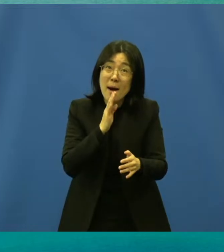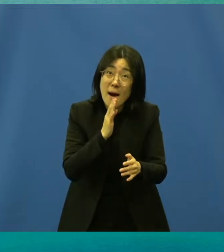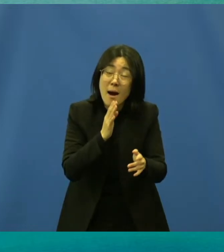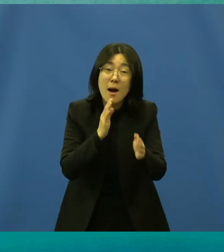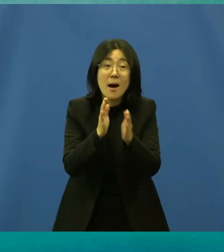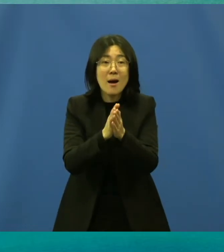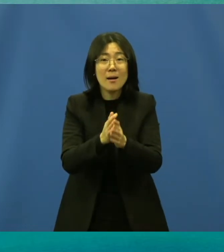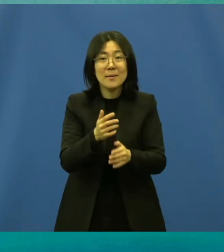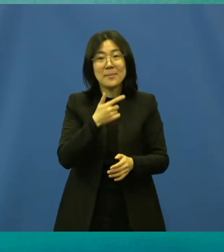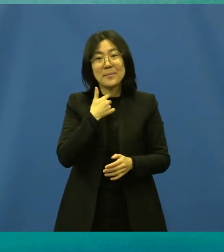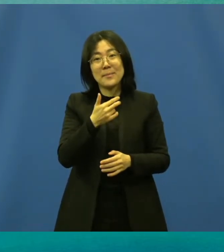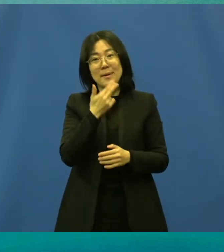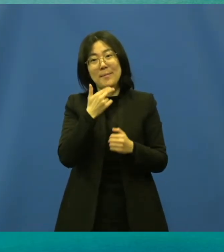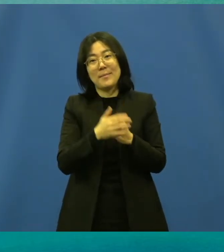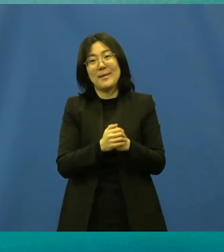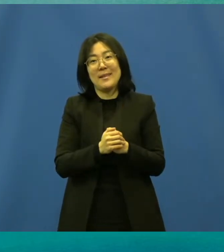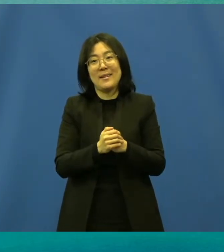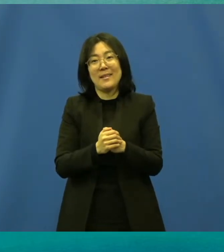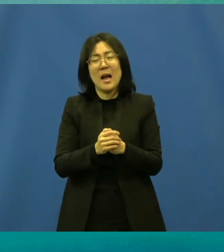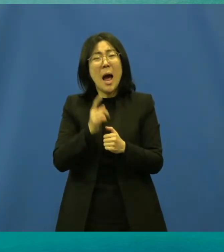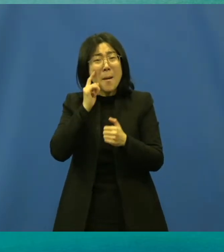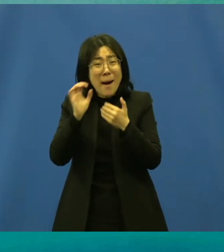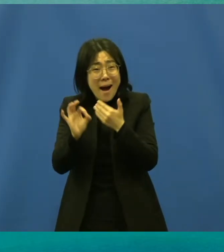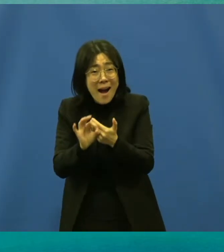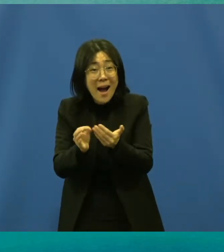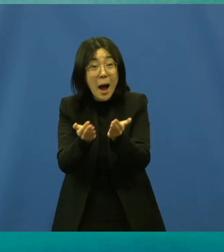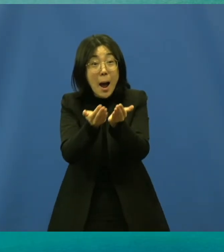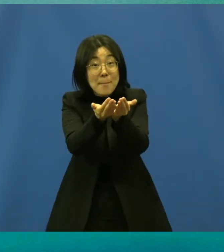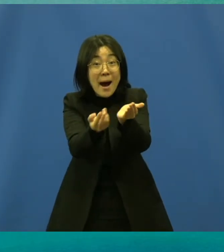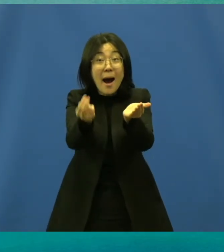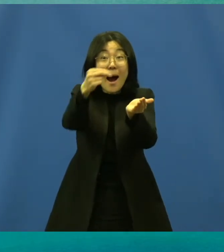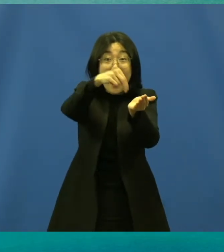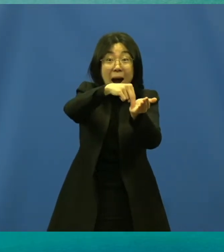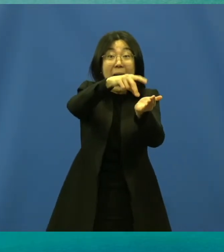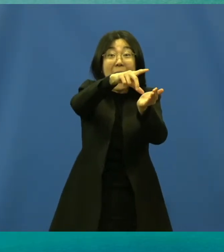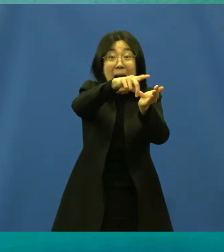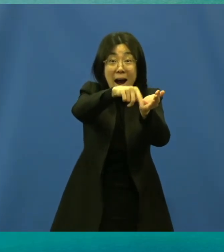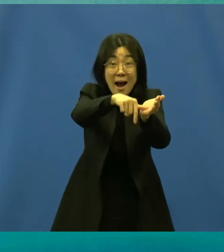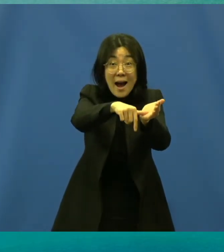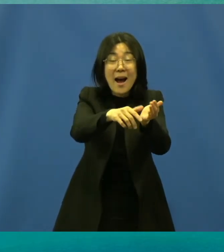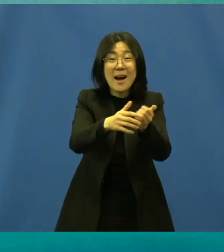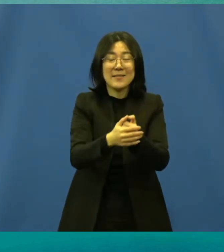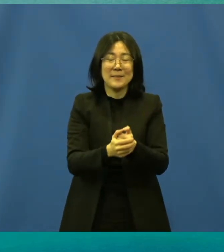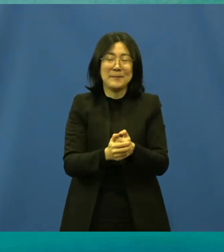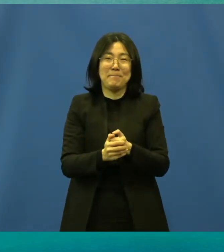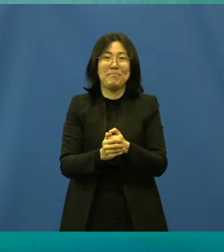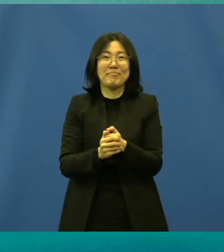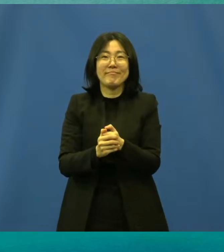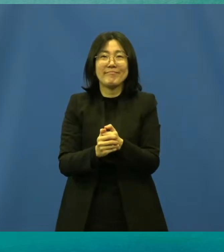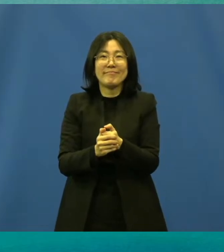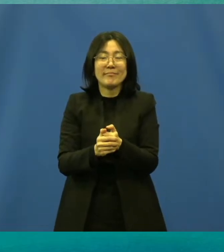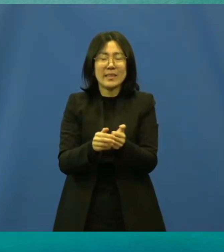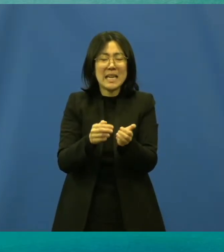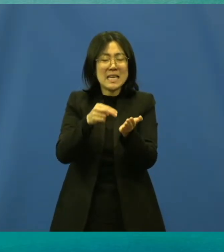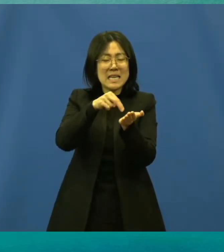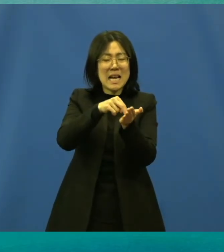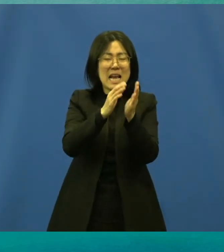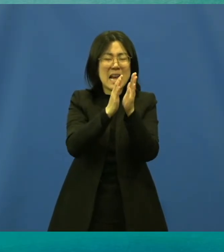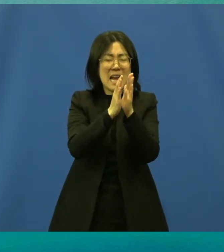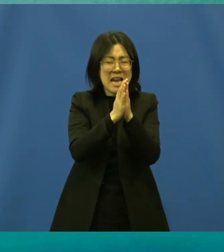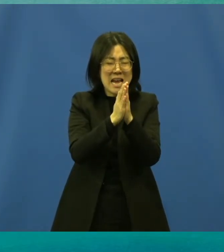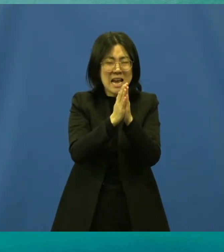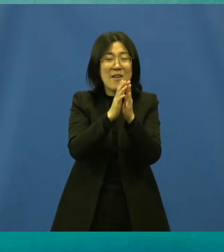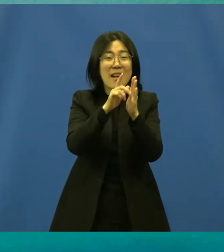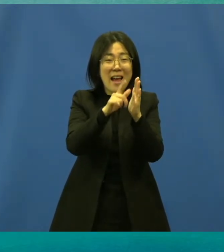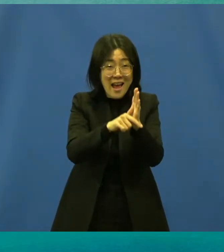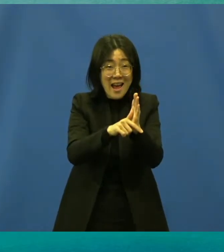뱃속에서라도 기도했다면 그 배를 타고 갈 때 다시스 형의 배 위에서 기도했다면 문제는 복잡하지